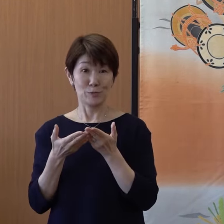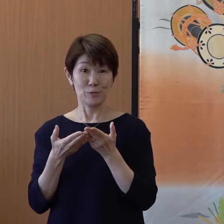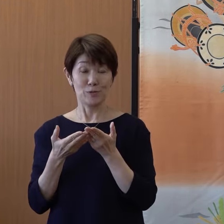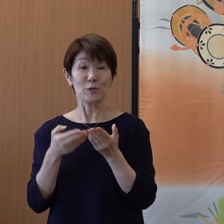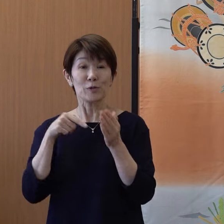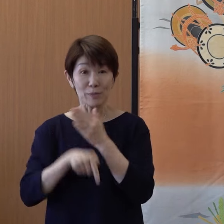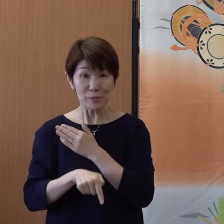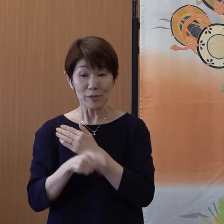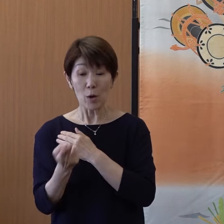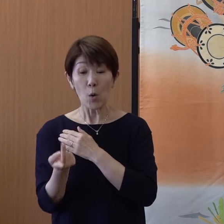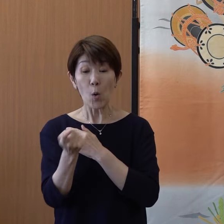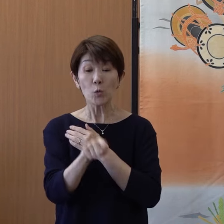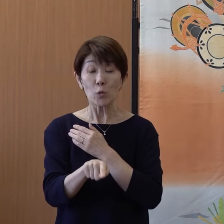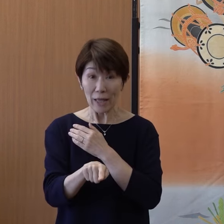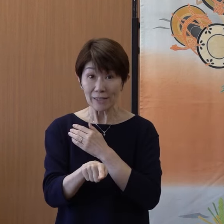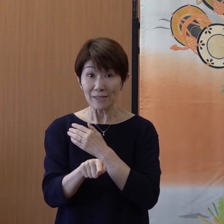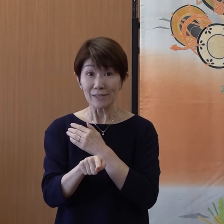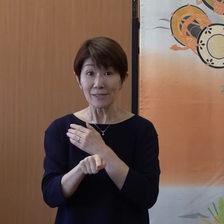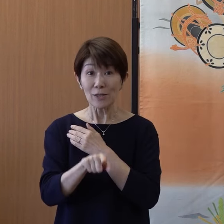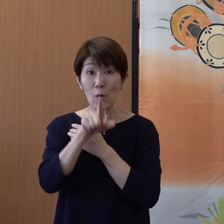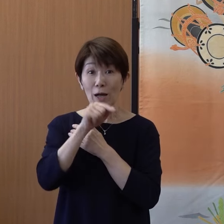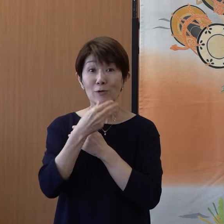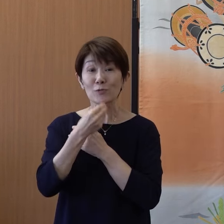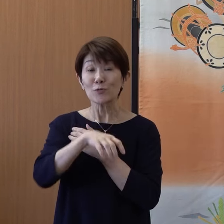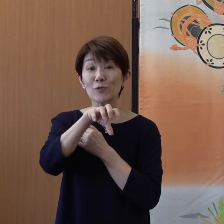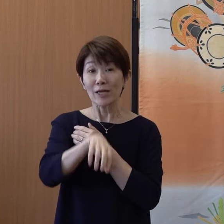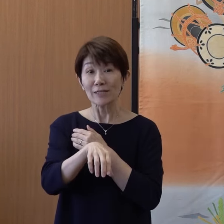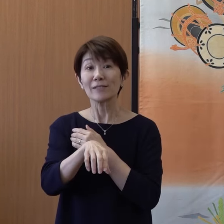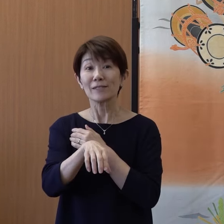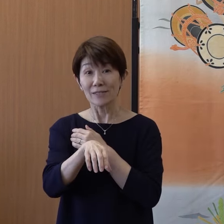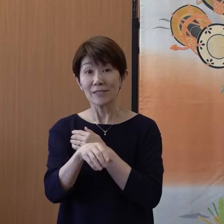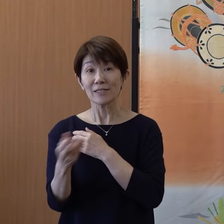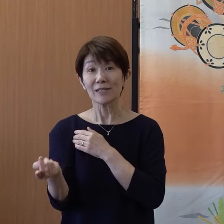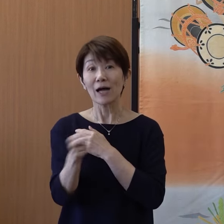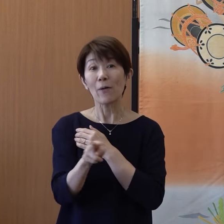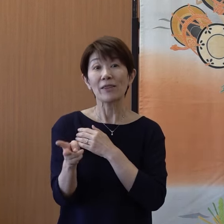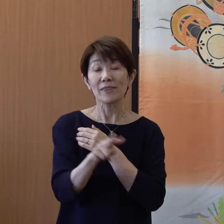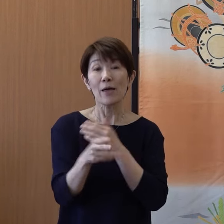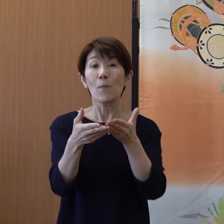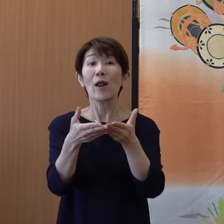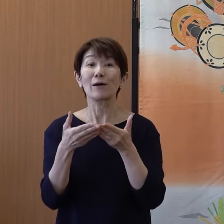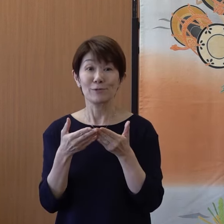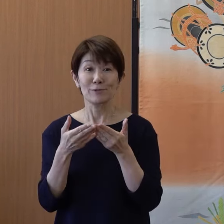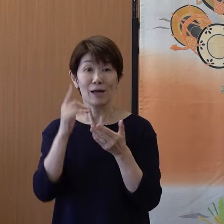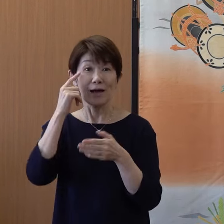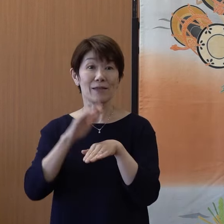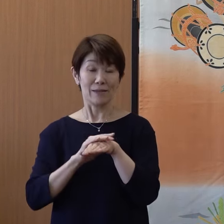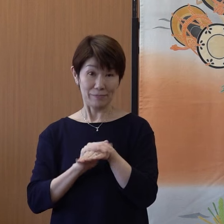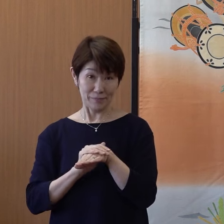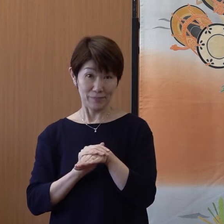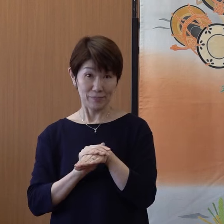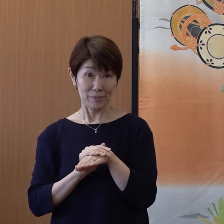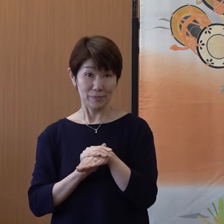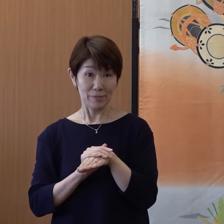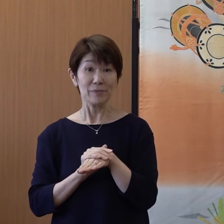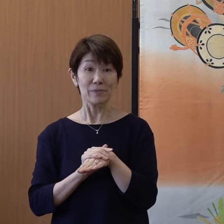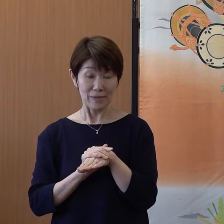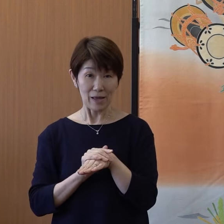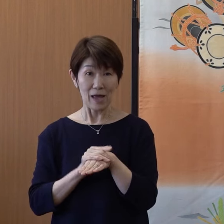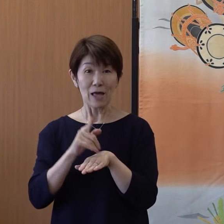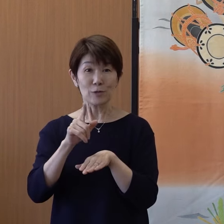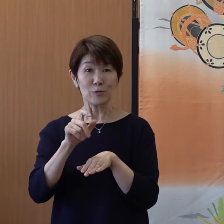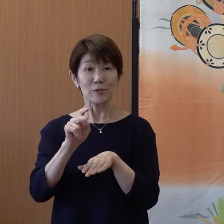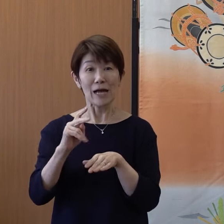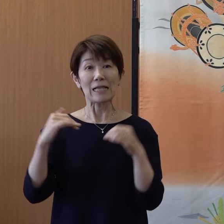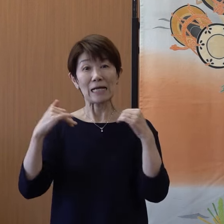に移動していただくというように思っています。額谷ふれあい体育館どうしても、床張りです